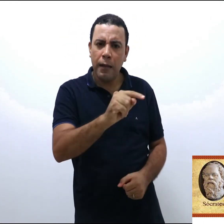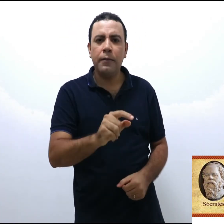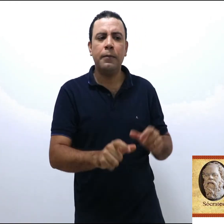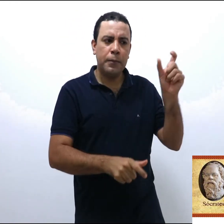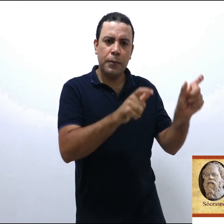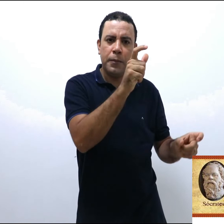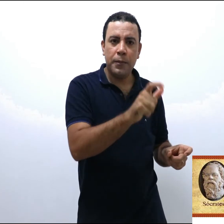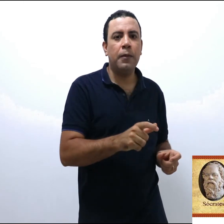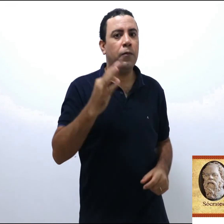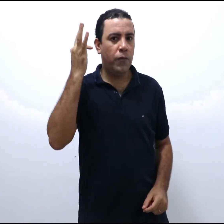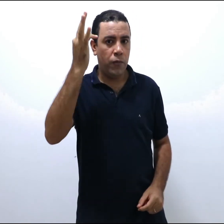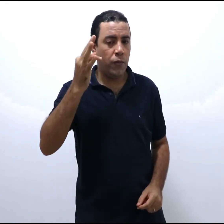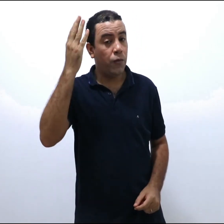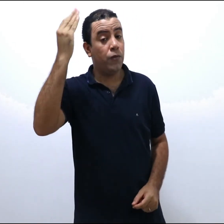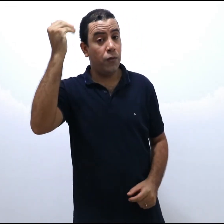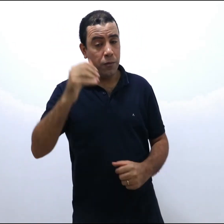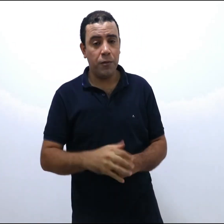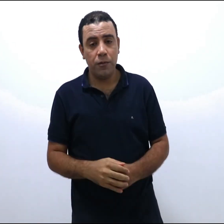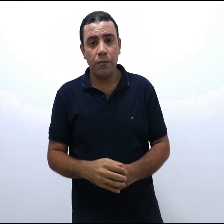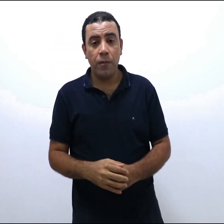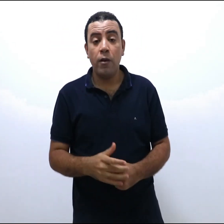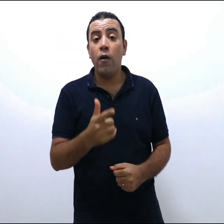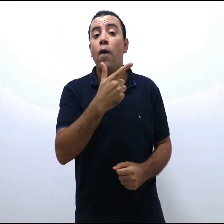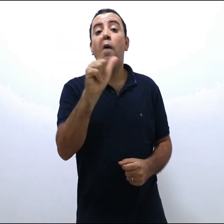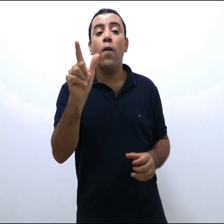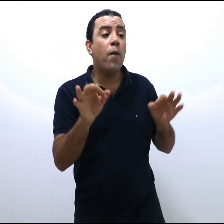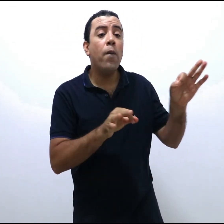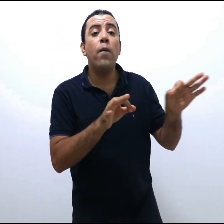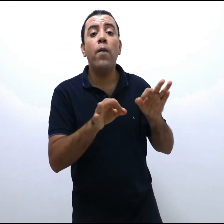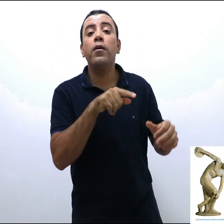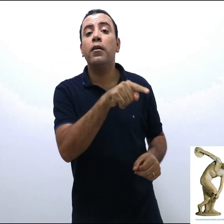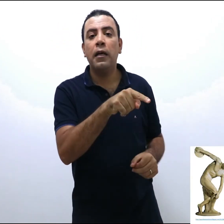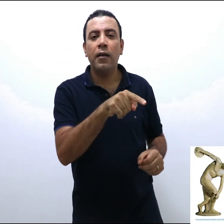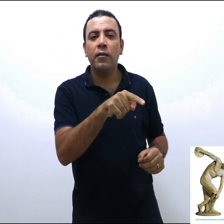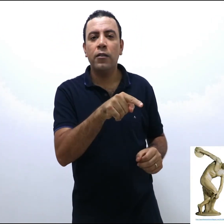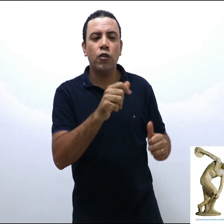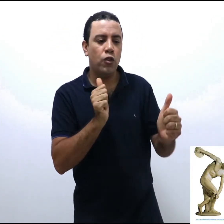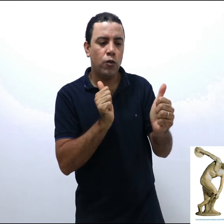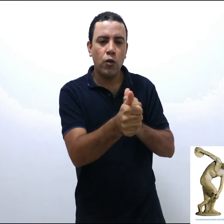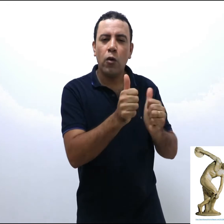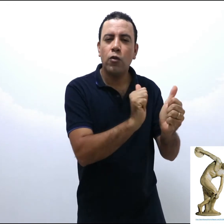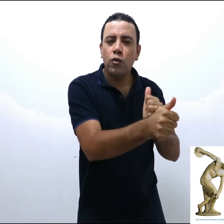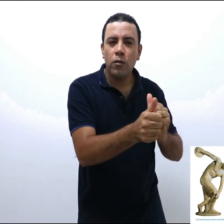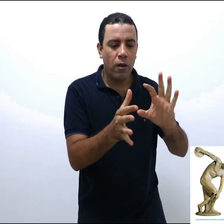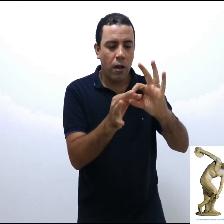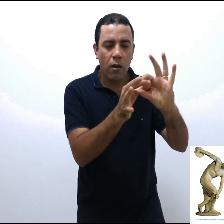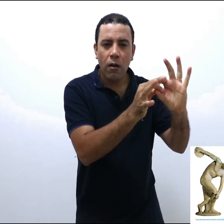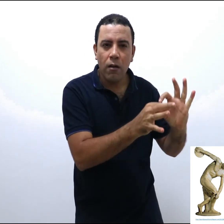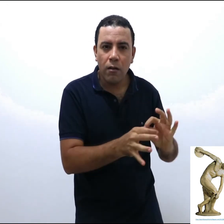Aristóteles. Então eles eram filósofos muito famosos. Na Grécia também eles organizavam os esportes olímpicos,